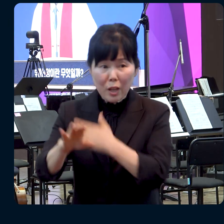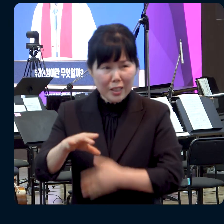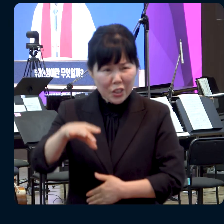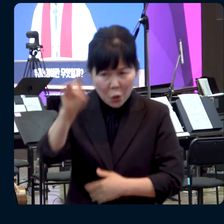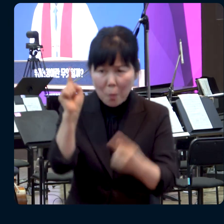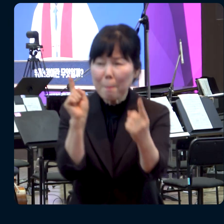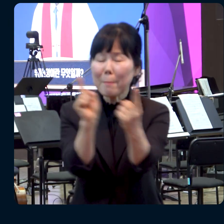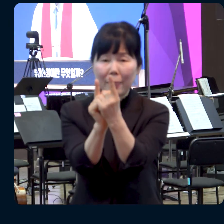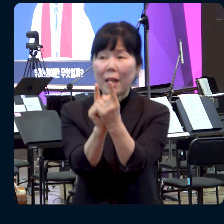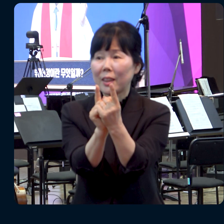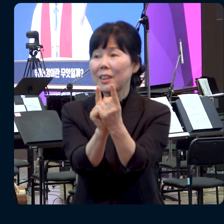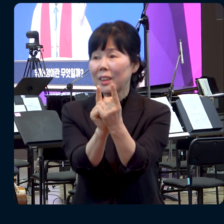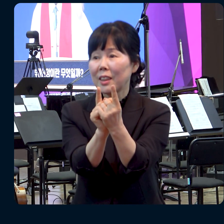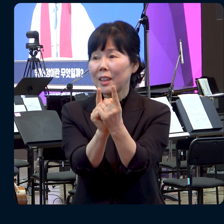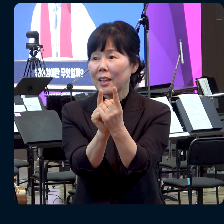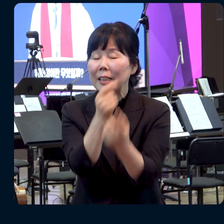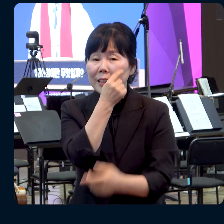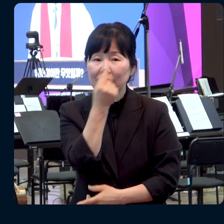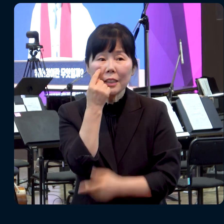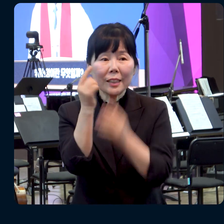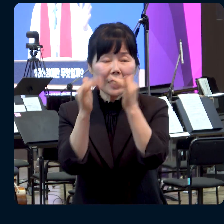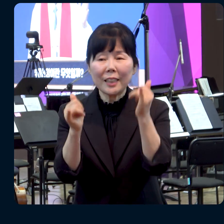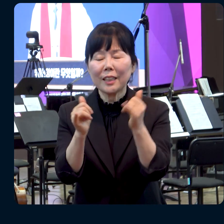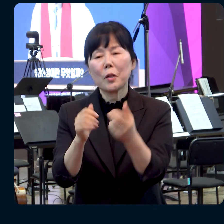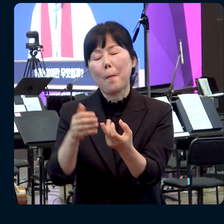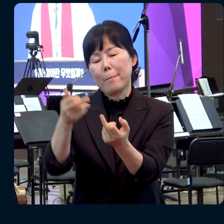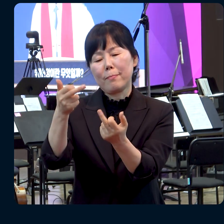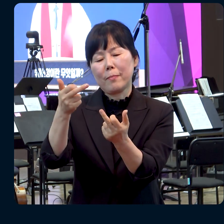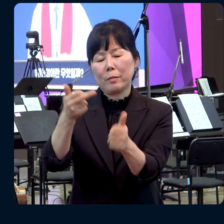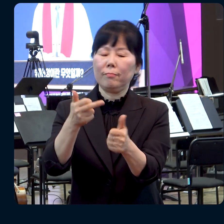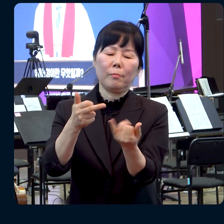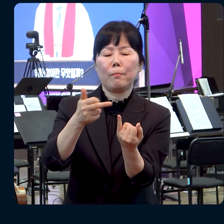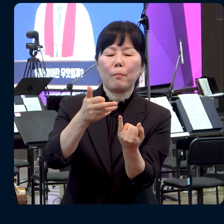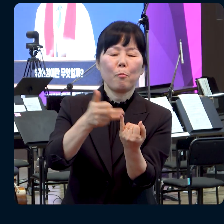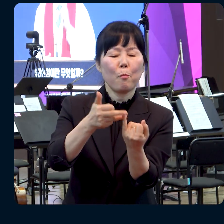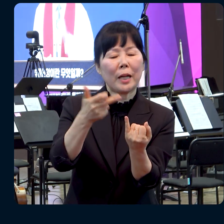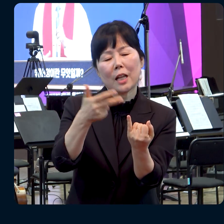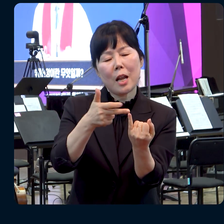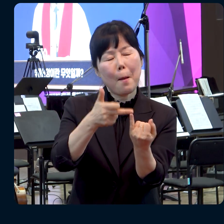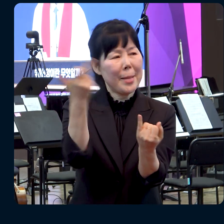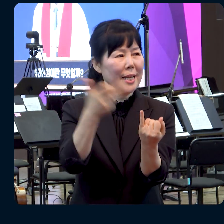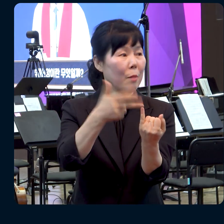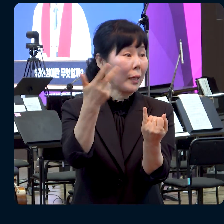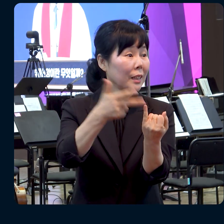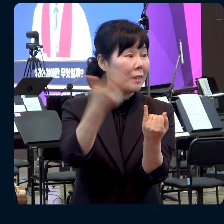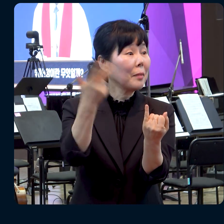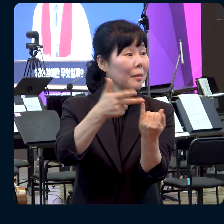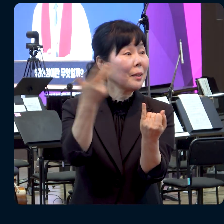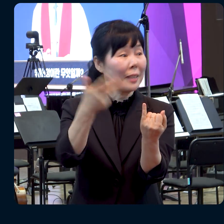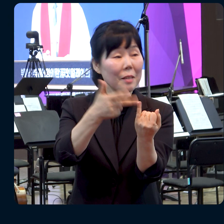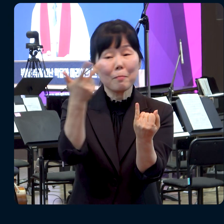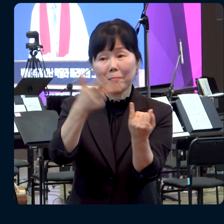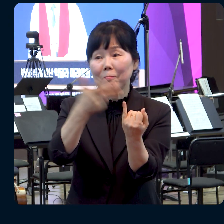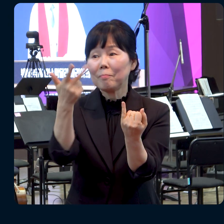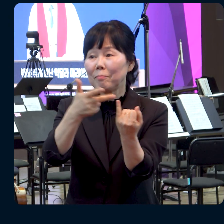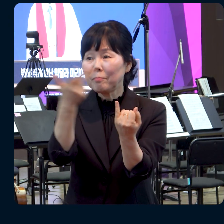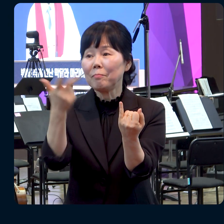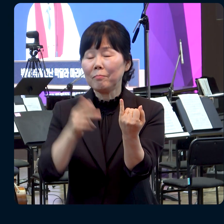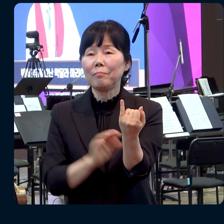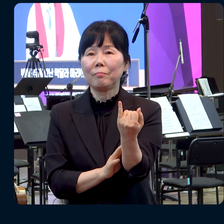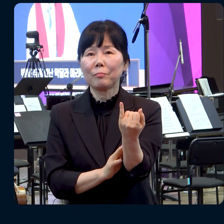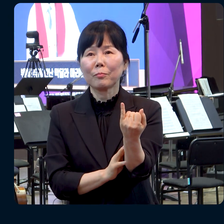부활의 최초의 증인된 막달라 마리아가 떠올랐습니다. 그렇다. 부활하신